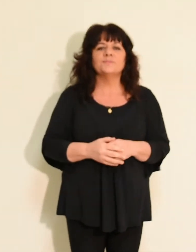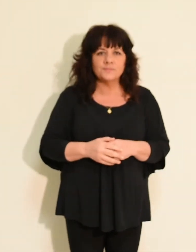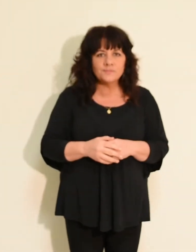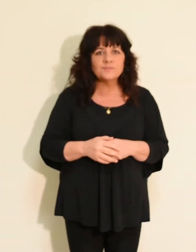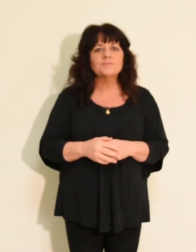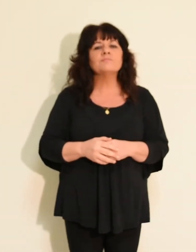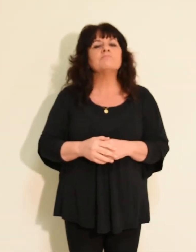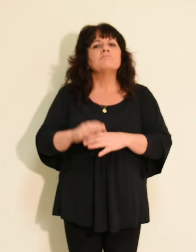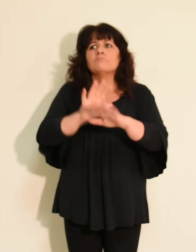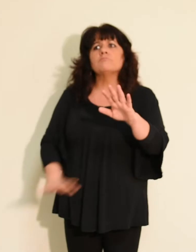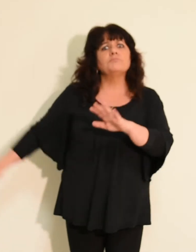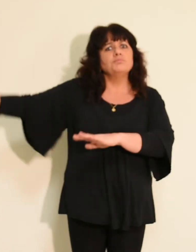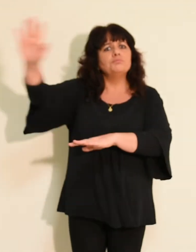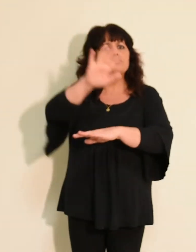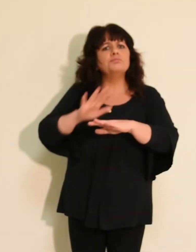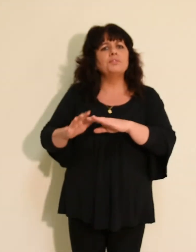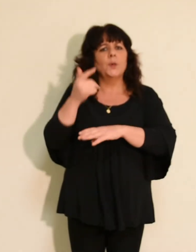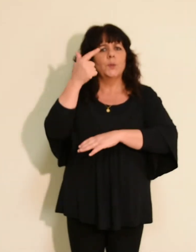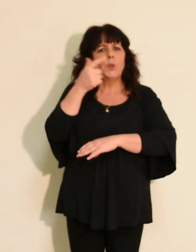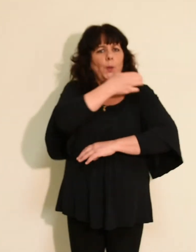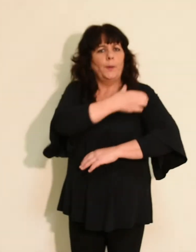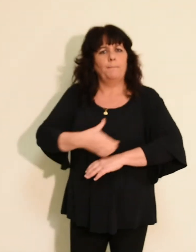les grands prêtres étant Anne et Caïphe,